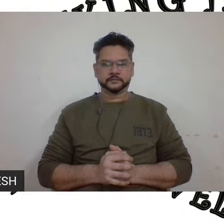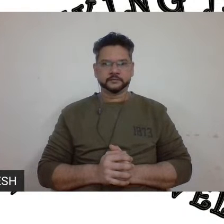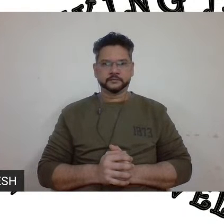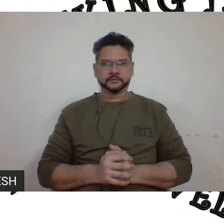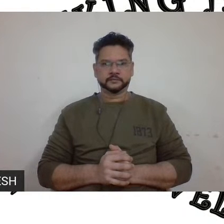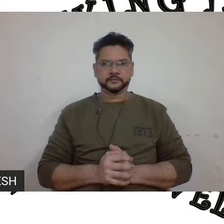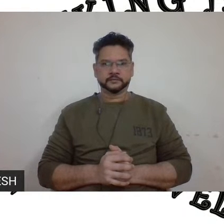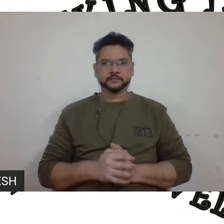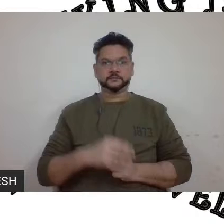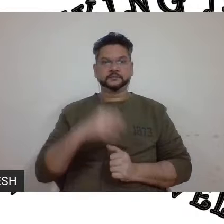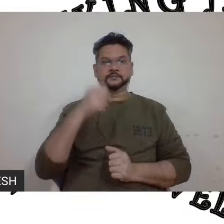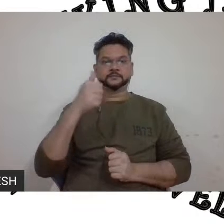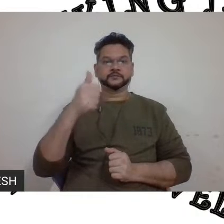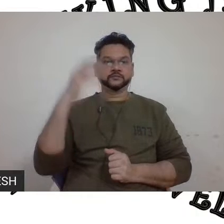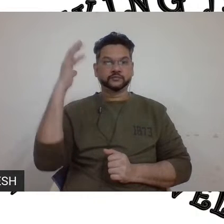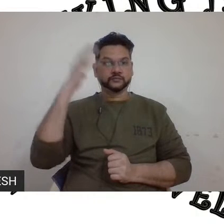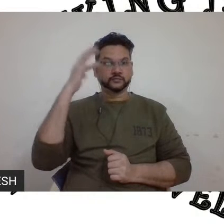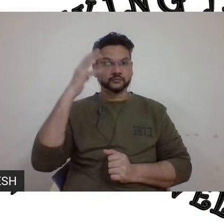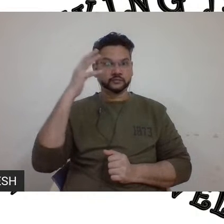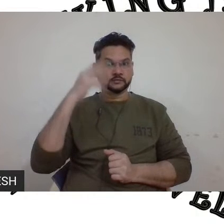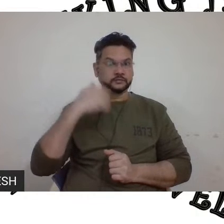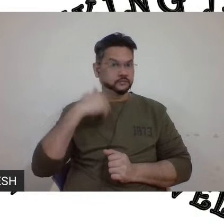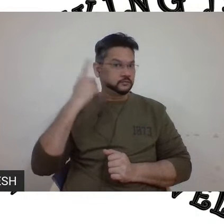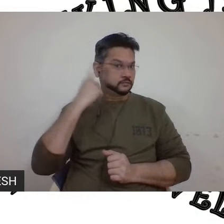गुड आफ्टरनून टू एवरीवन कैन एम आई ऑडिबल